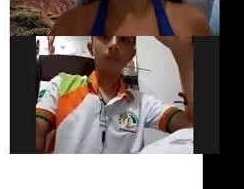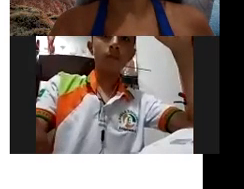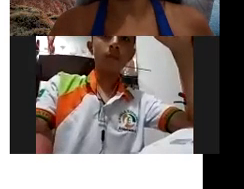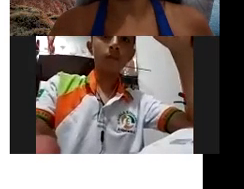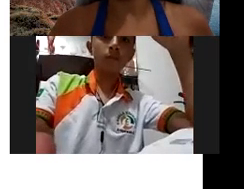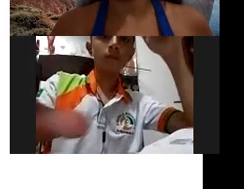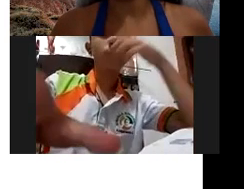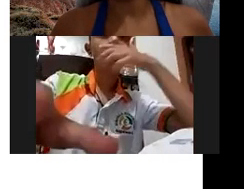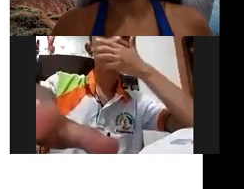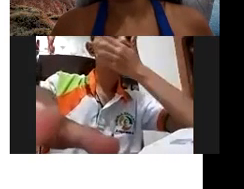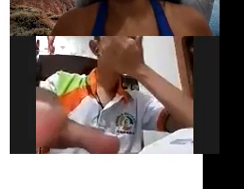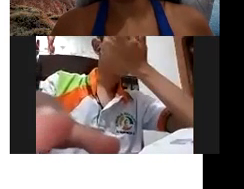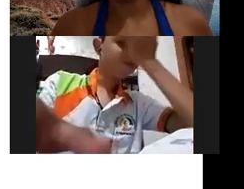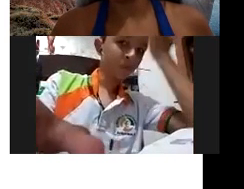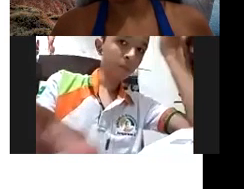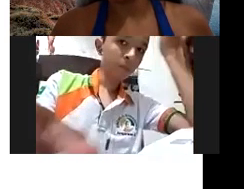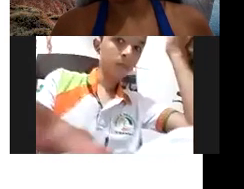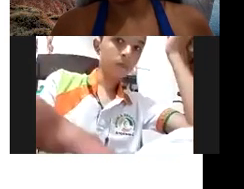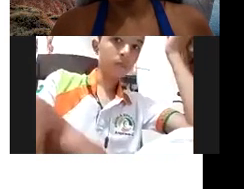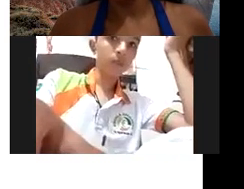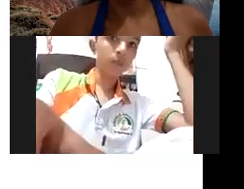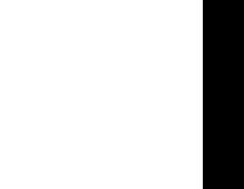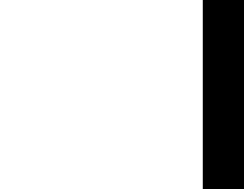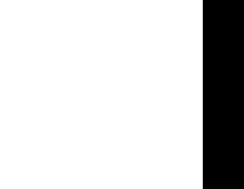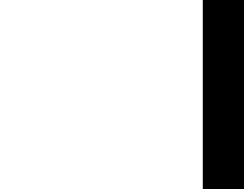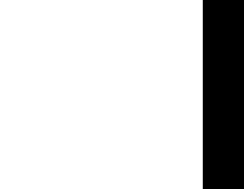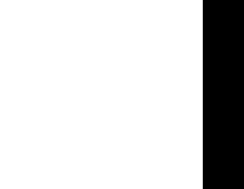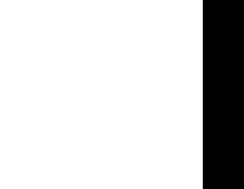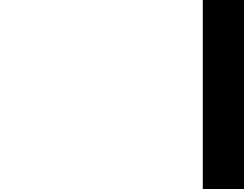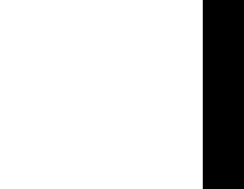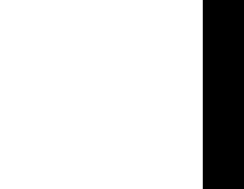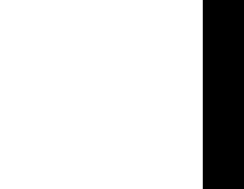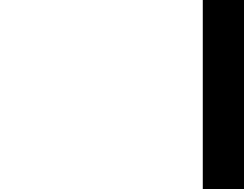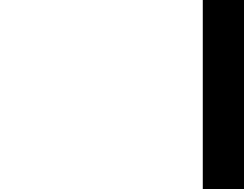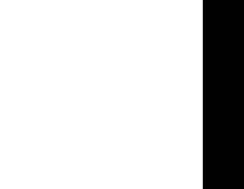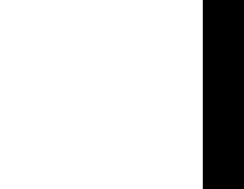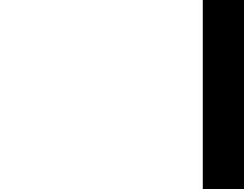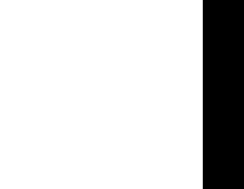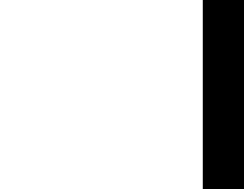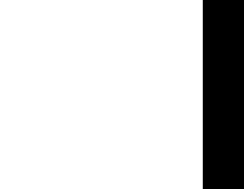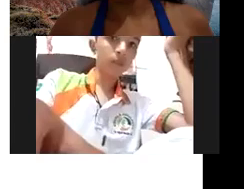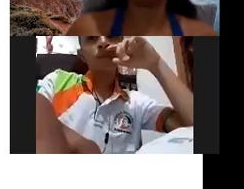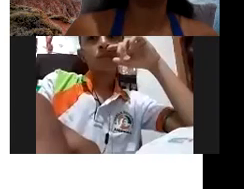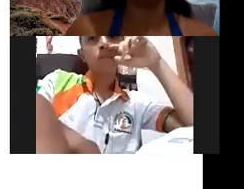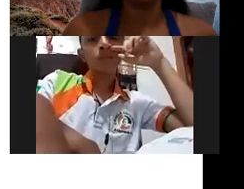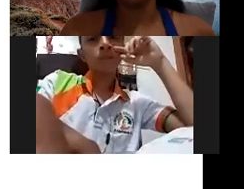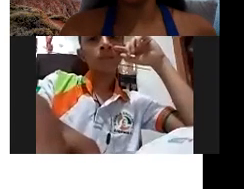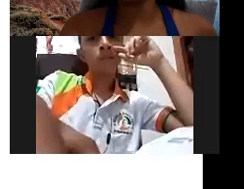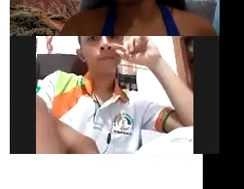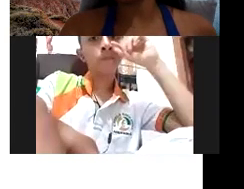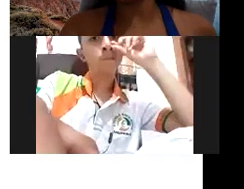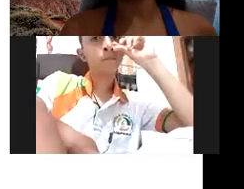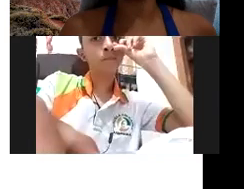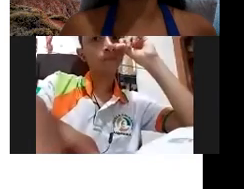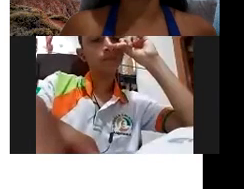inscritas dessa forma estou entendendo e como seriam essas questões não atividade simplesmente seria assim